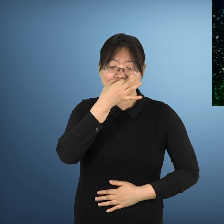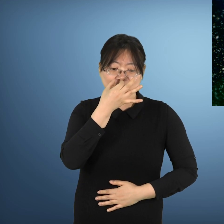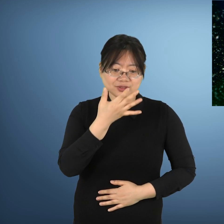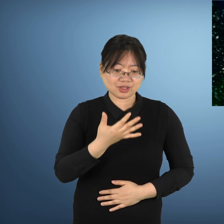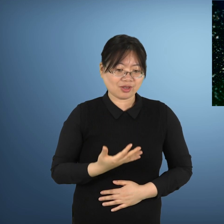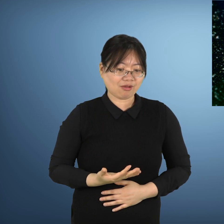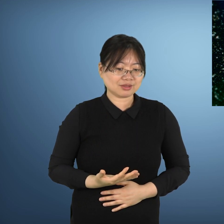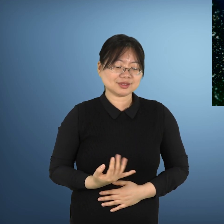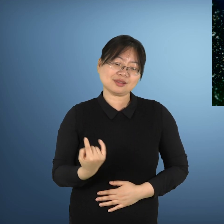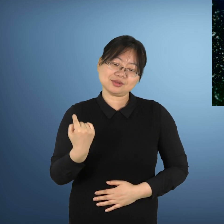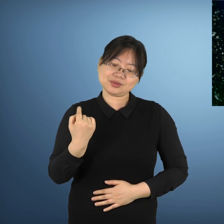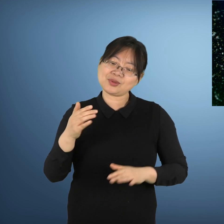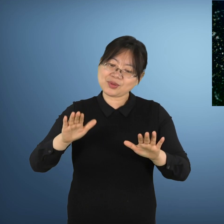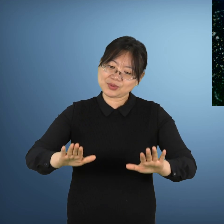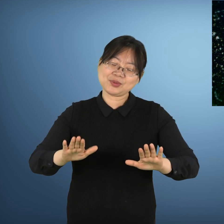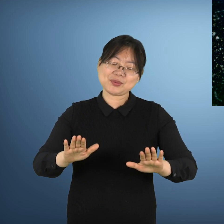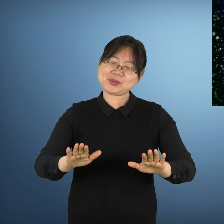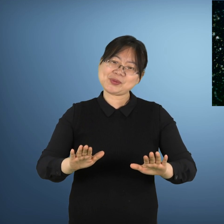힘겨운